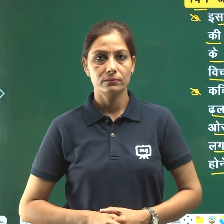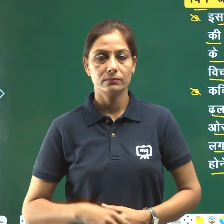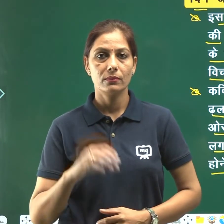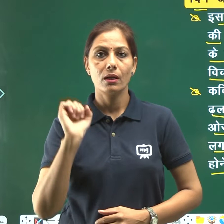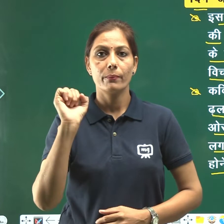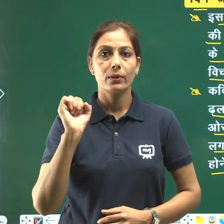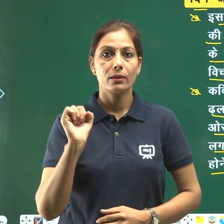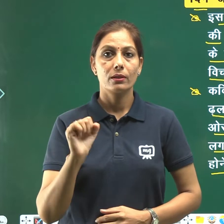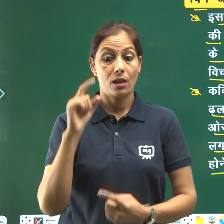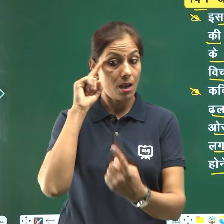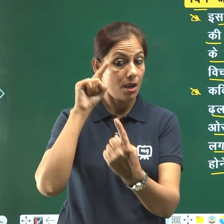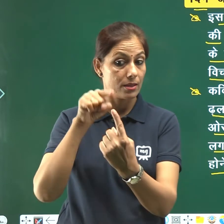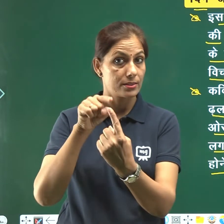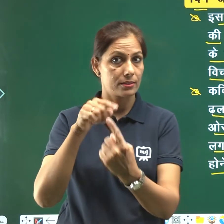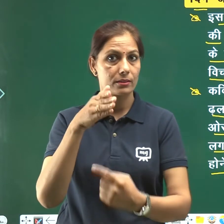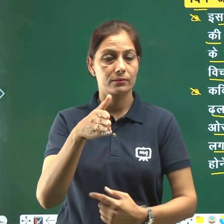अपनी मंजिल तक